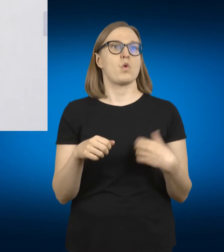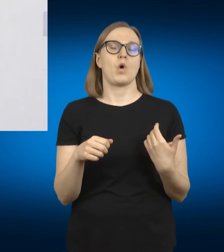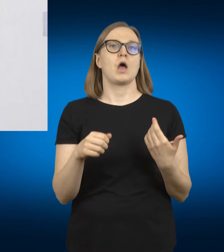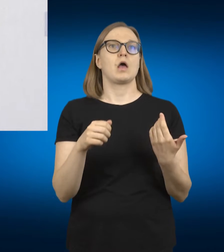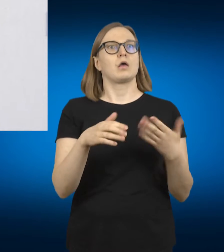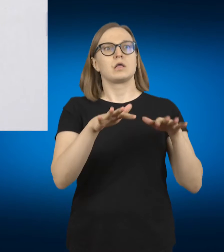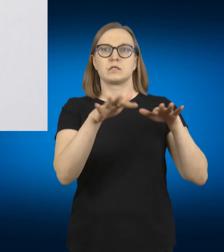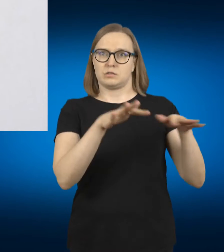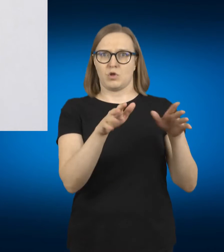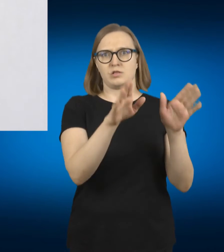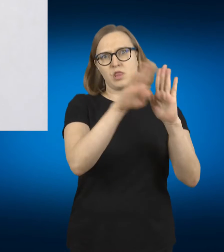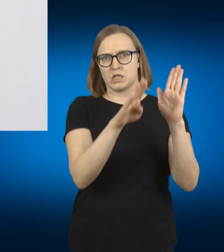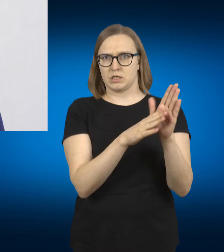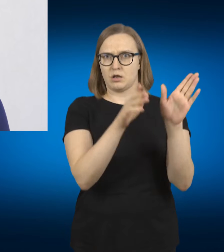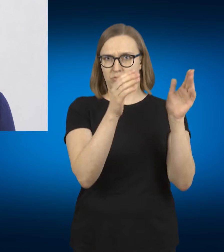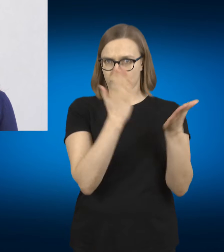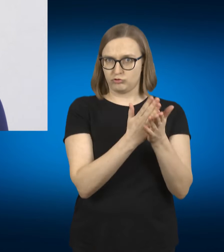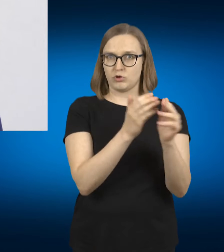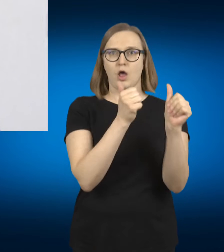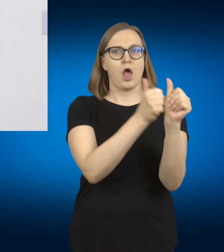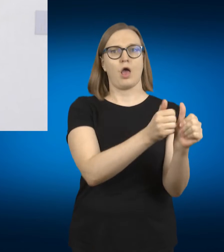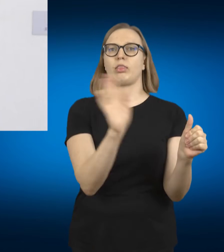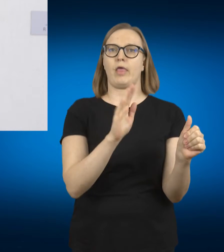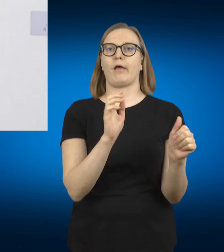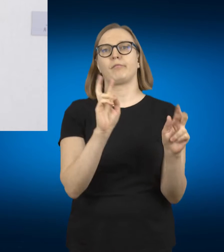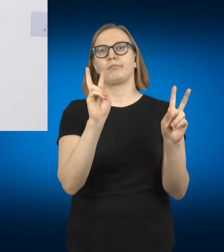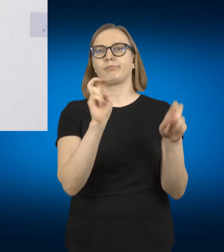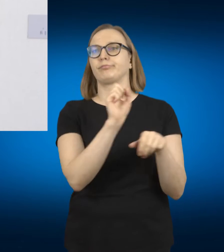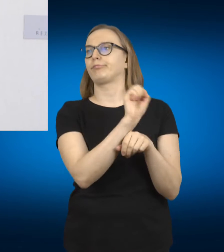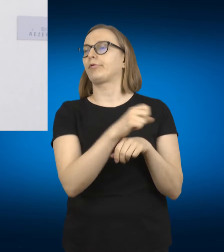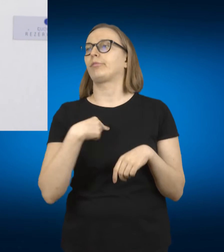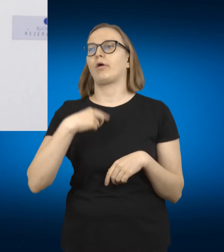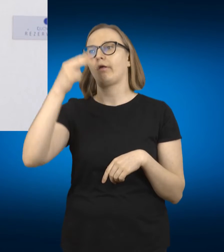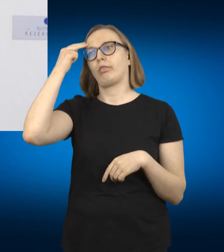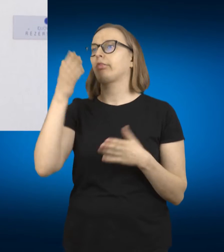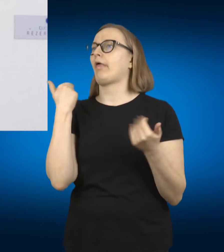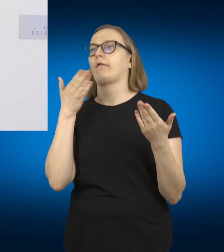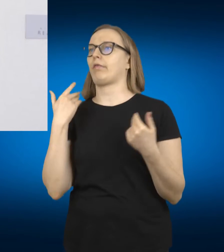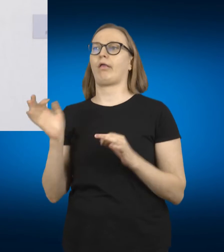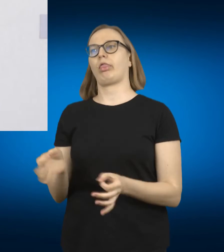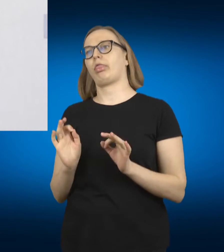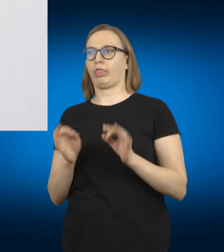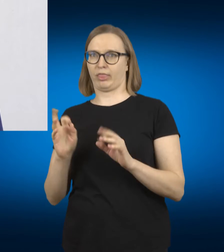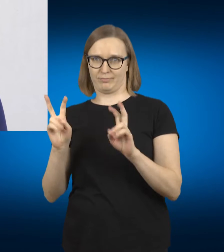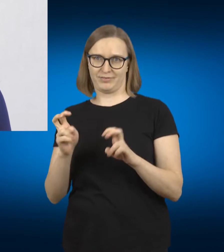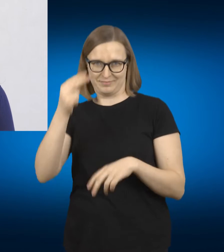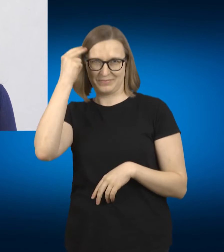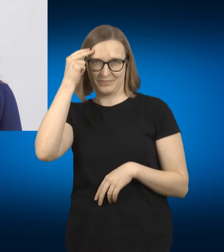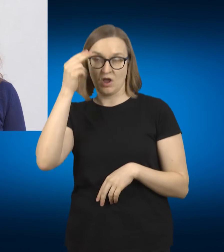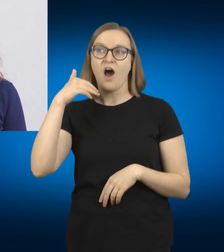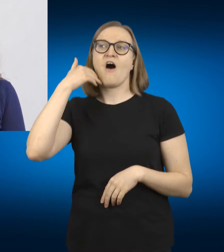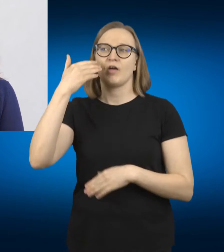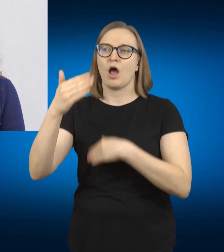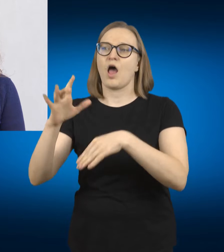būti nesilaikyti nurodymų, kurie yra paskirti visiems laikytis mūsų šalyje. Bet kokiu atveju už tokios reakcijos vėliau pasirodo, ar